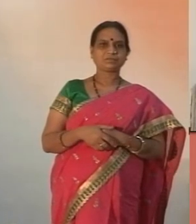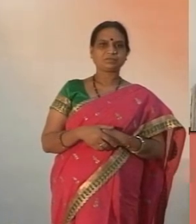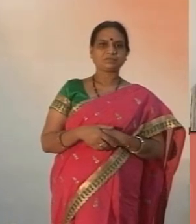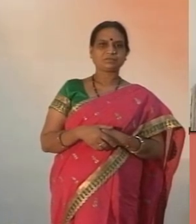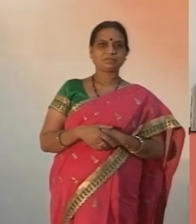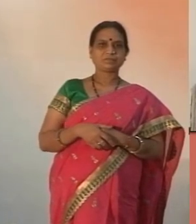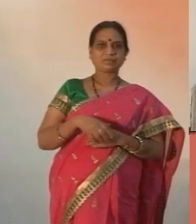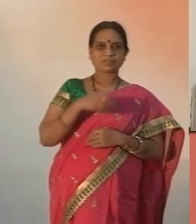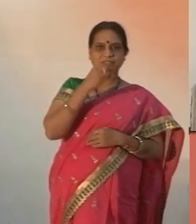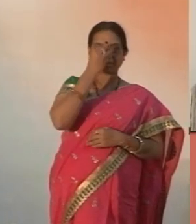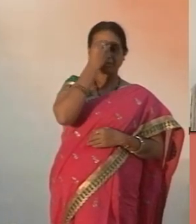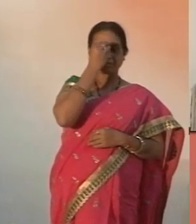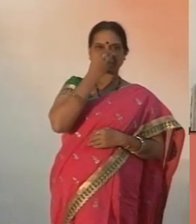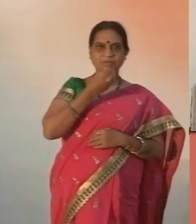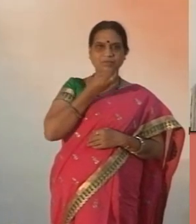आत्मा का भोजन